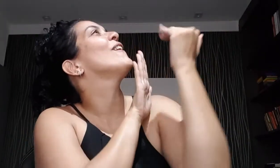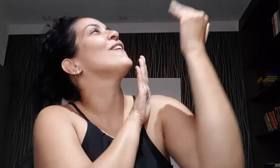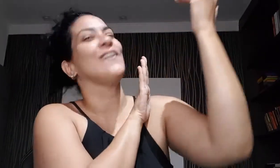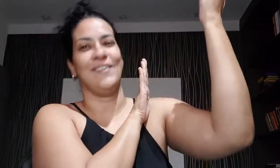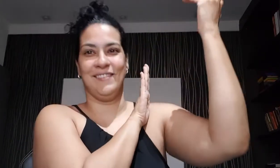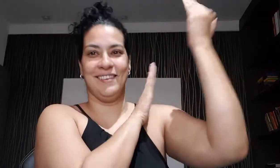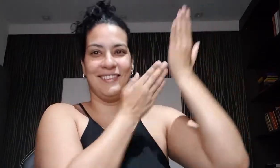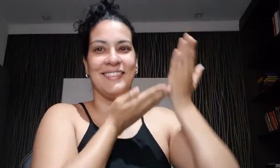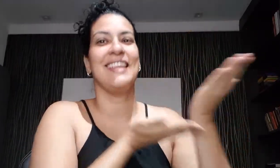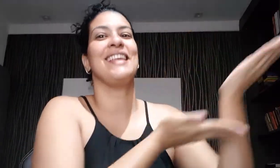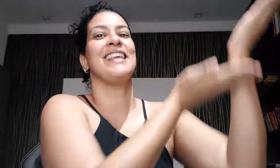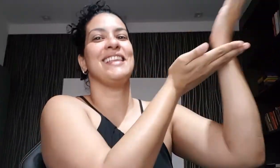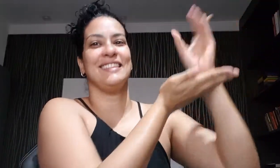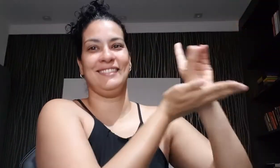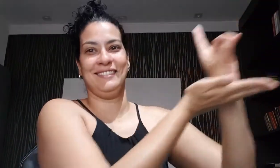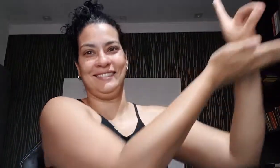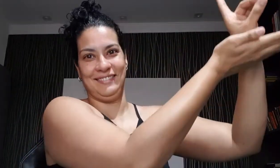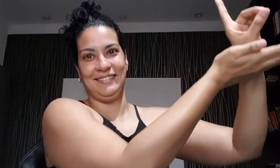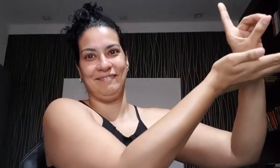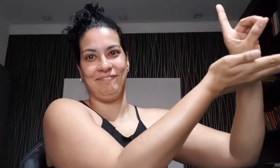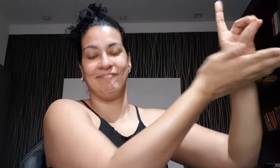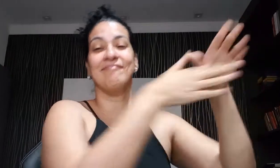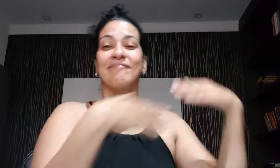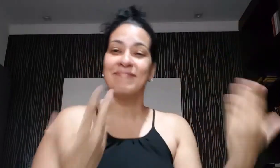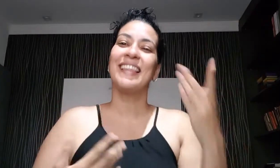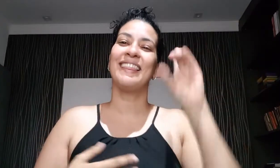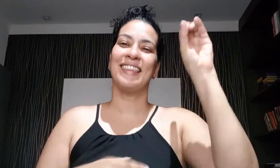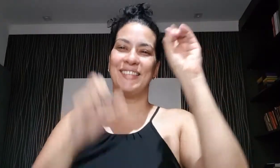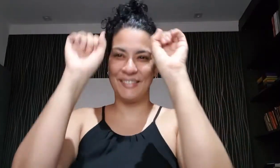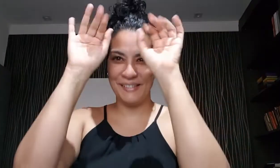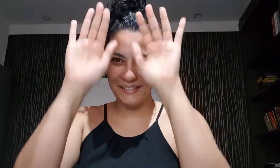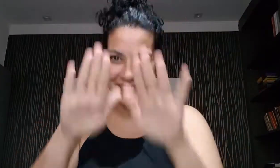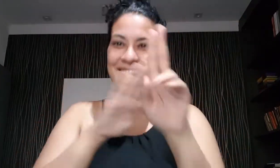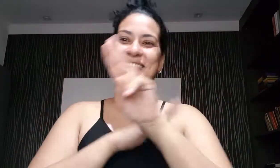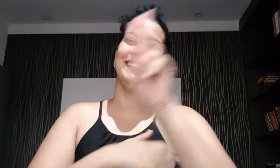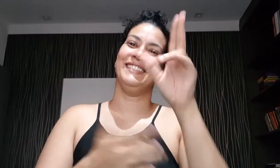nosso Deus. Que a boa mão do Senhor esteja sobre você, em nome de Jesus. Amém.